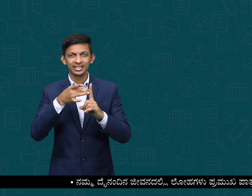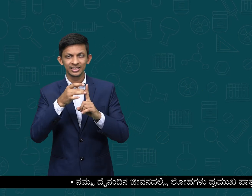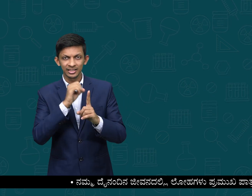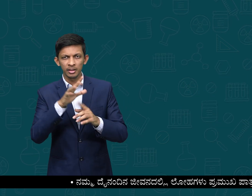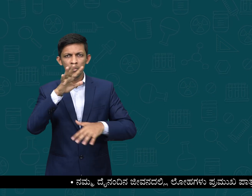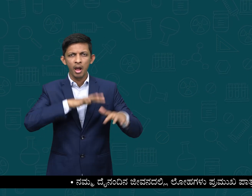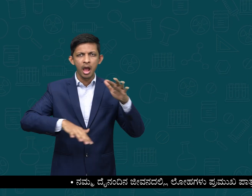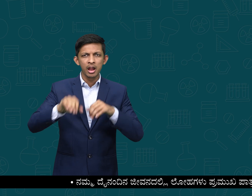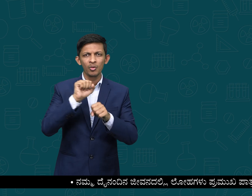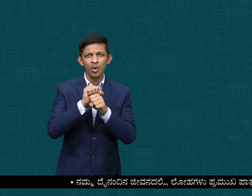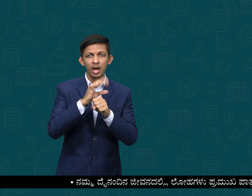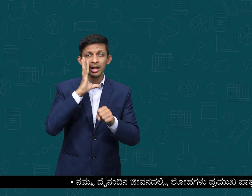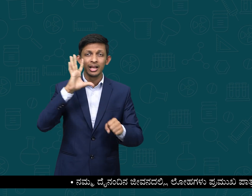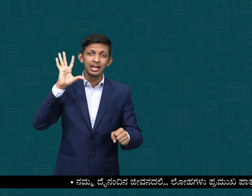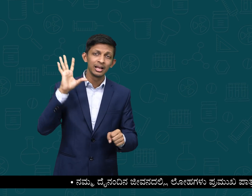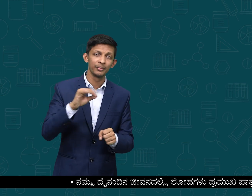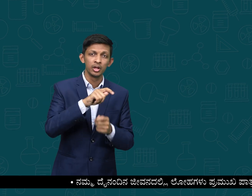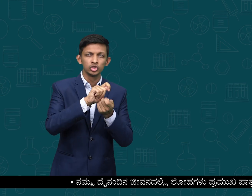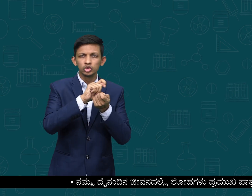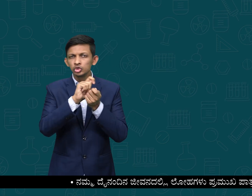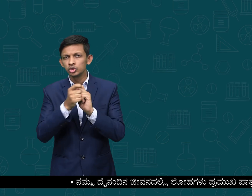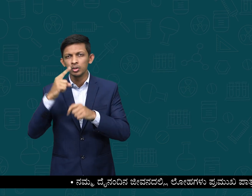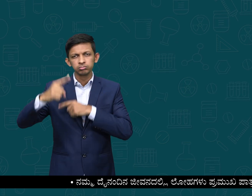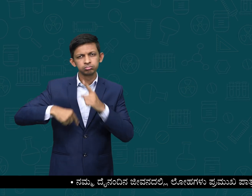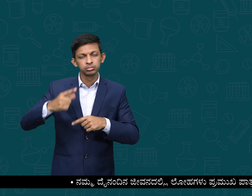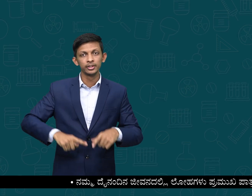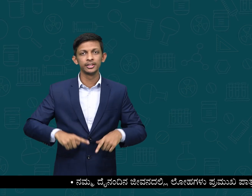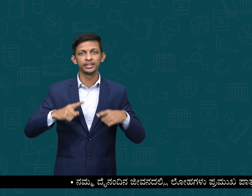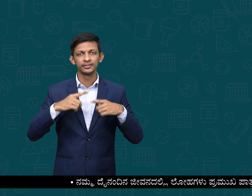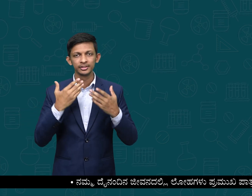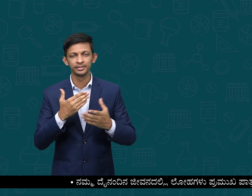ನಮ್ಮ ದೈನಂದಿನ ಜೀವನದಲ್ಲಿ ಲೋಹಗಳು ಪ್ರಮುಖ ಪಾತ್ರ ವಹಿಸುತ್ತವೆ.